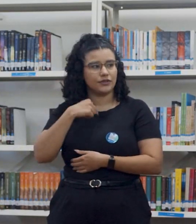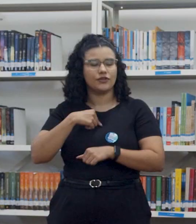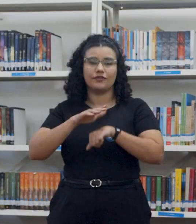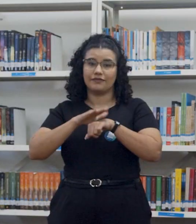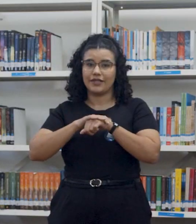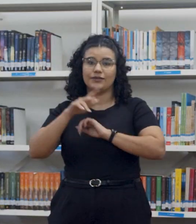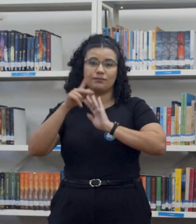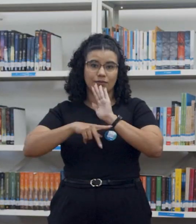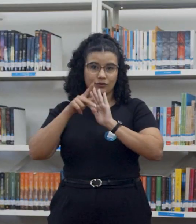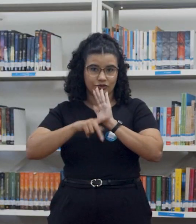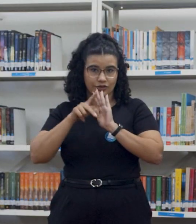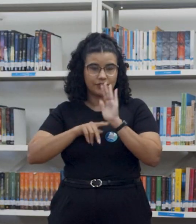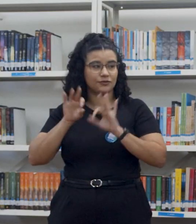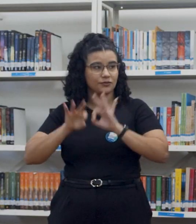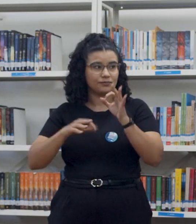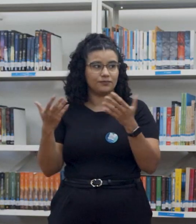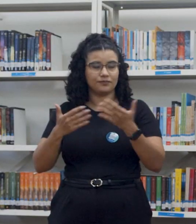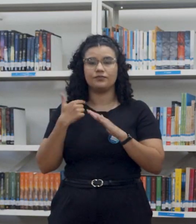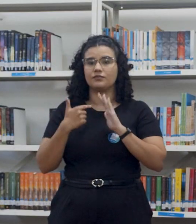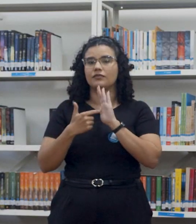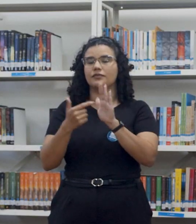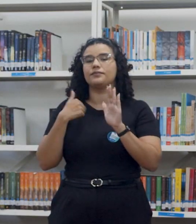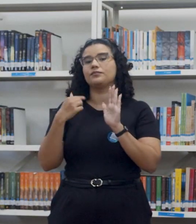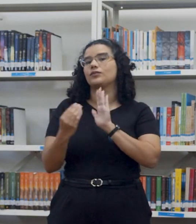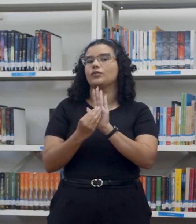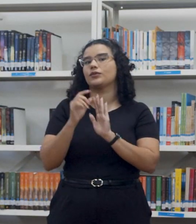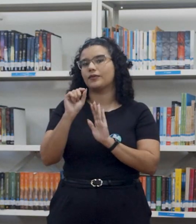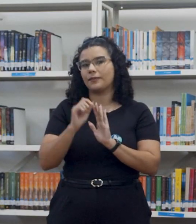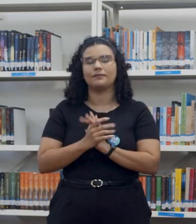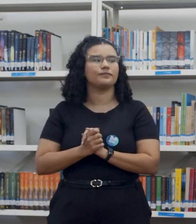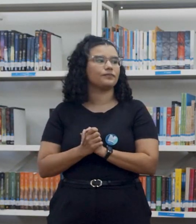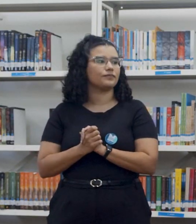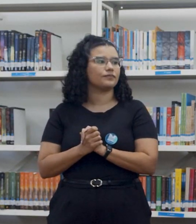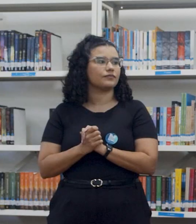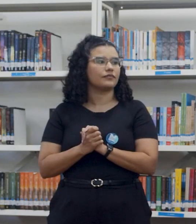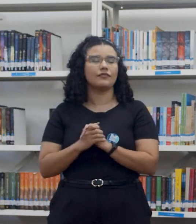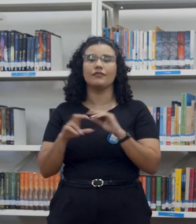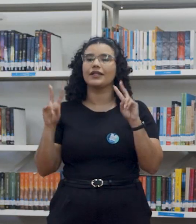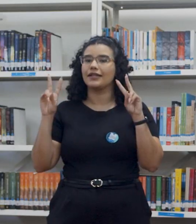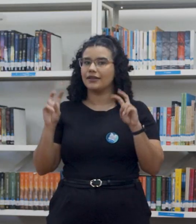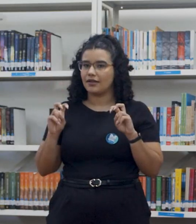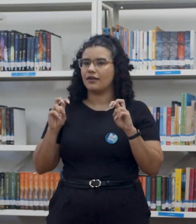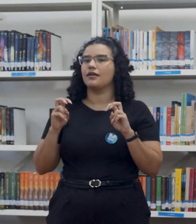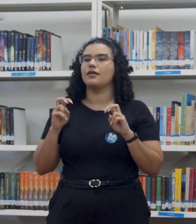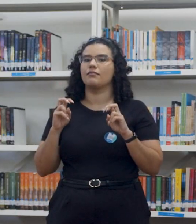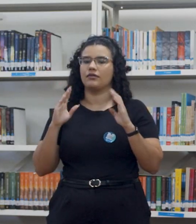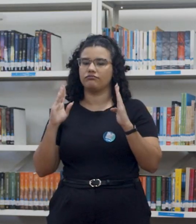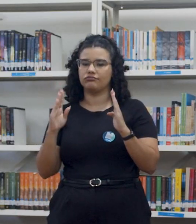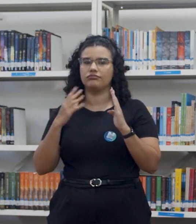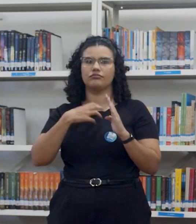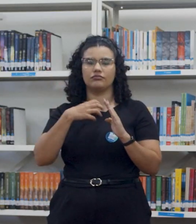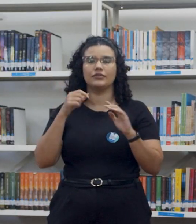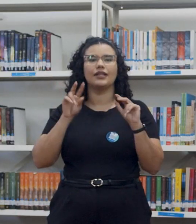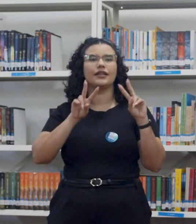que já, treinamento, agora eu quero apresentá-lo. Então eu coloquei aqui, como ela disse, é o tema abordagem formato. O